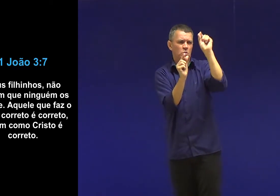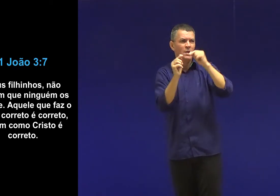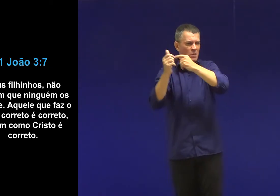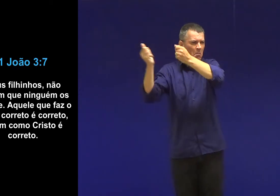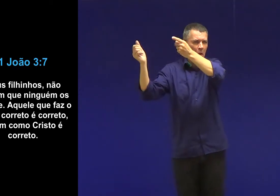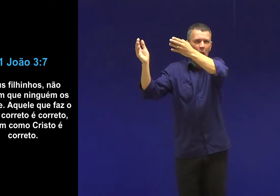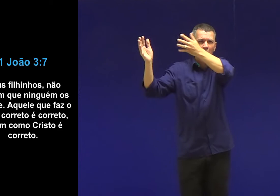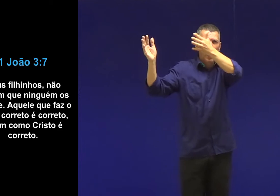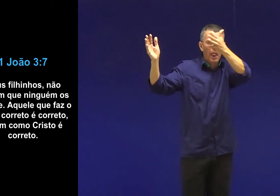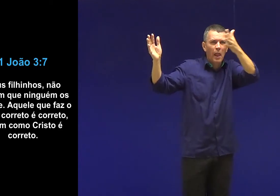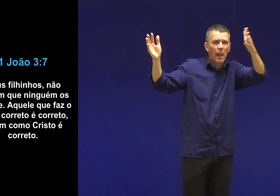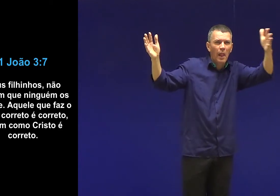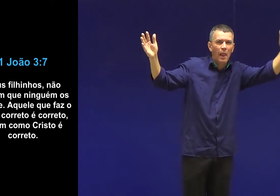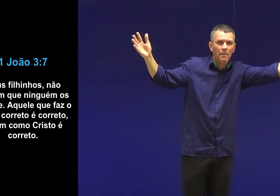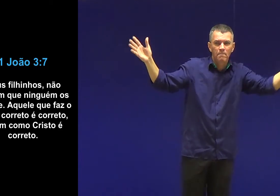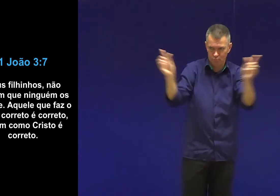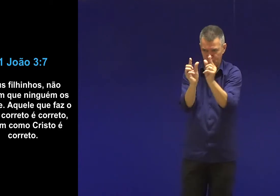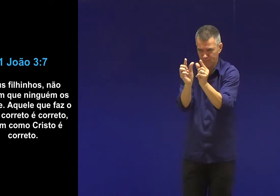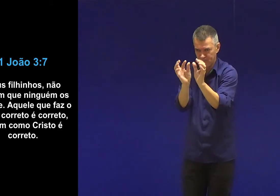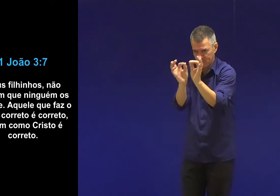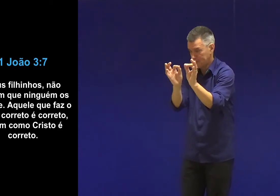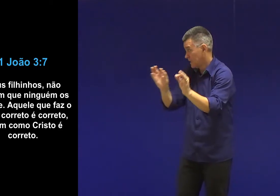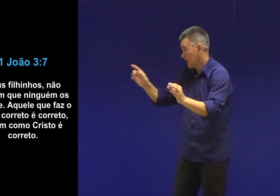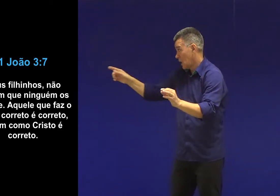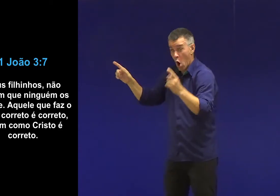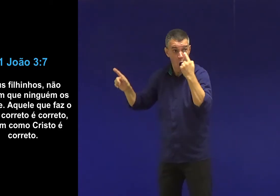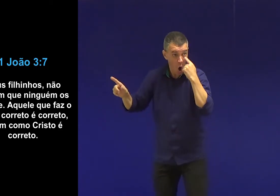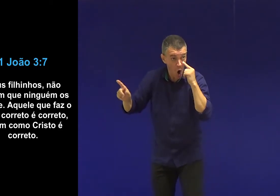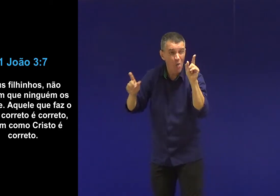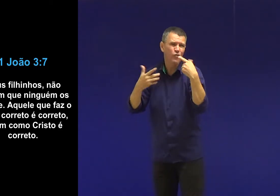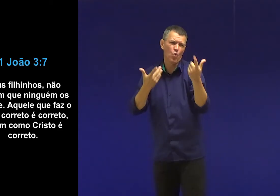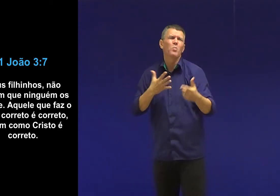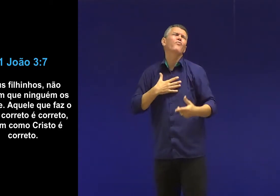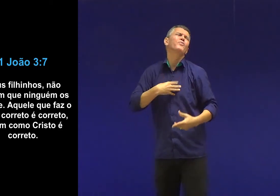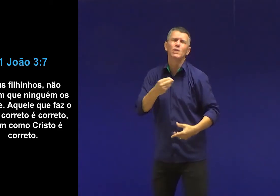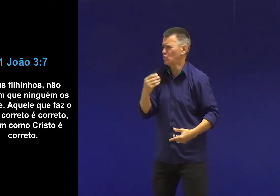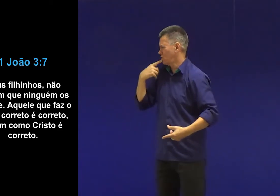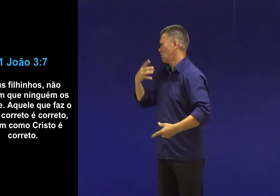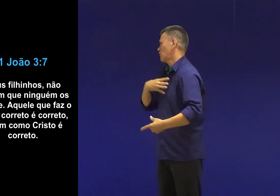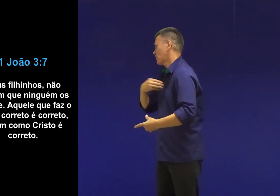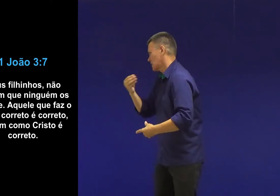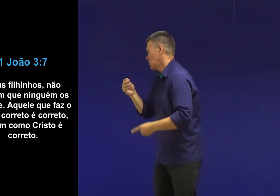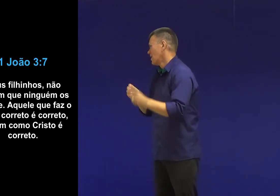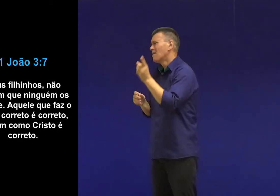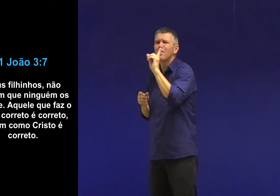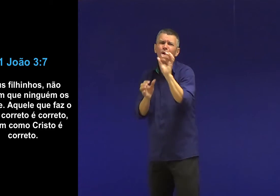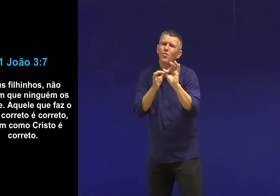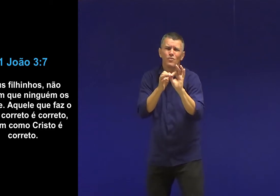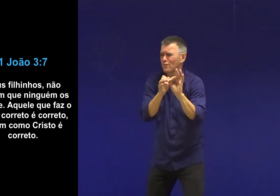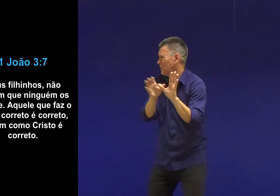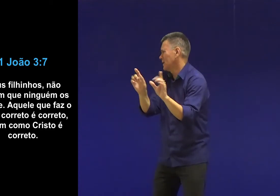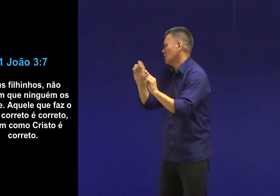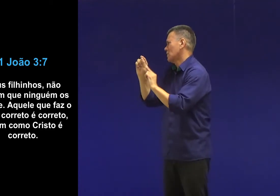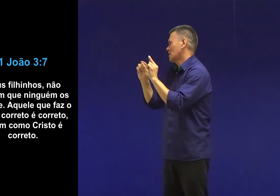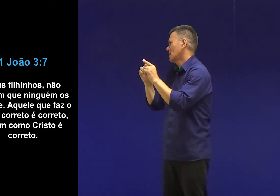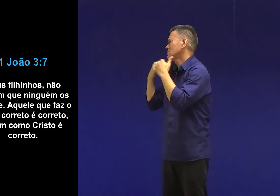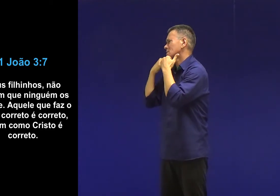Vou trazer também só um trechinho do texto para não me estender muito. Meus filhinhos, não deixem